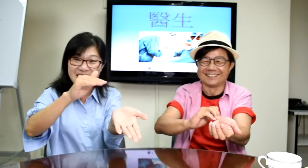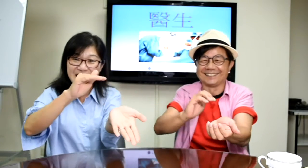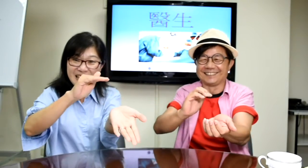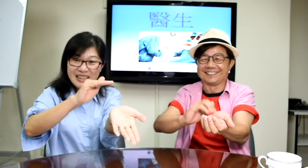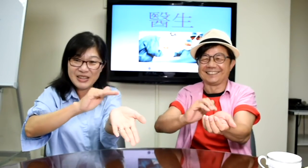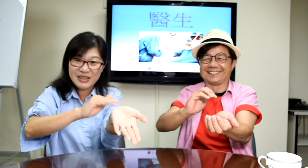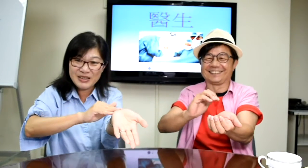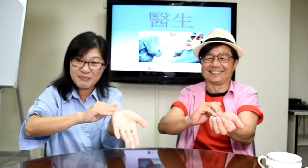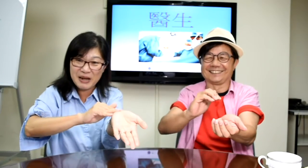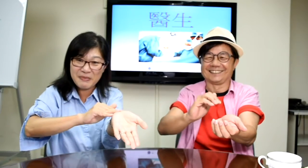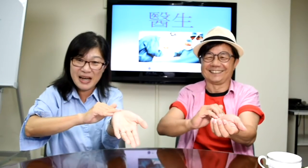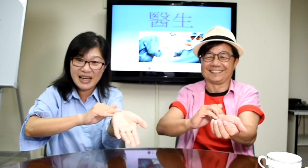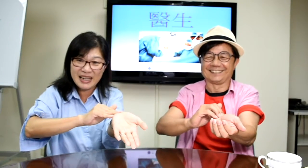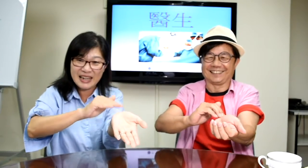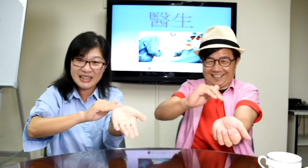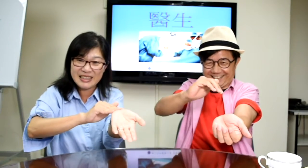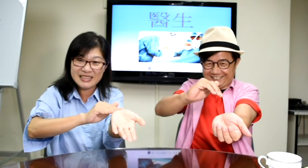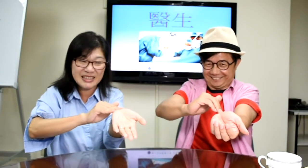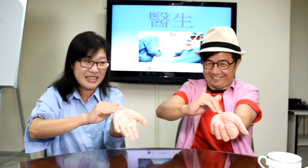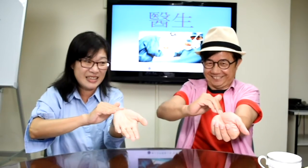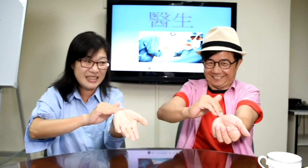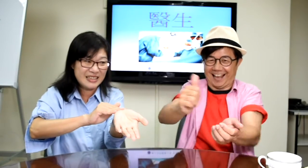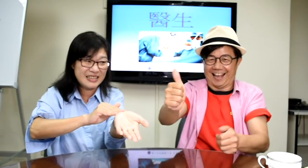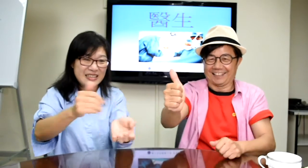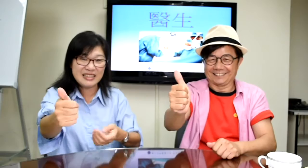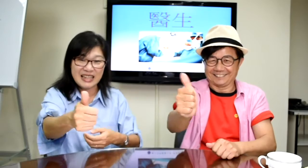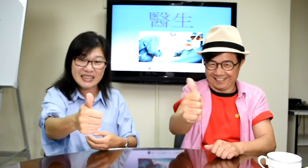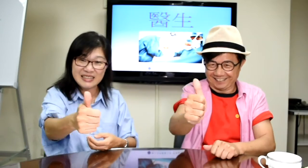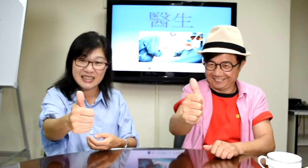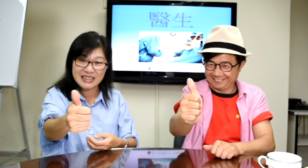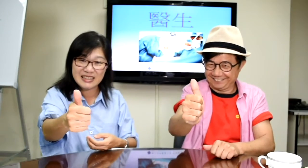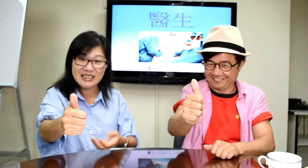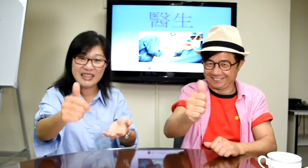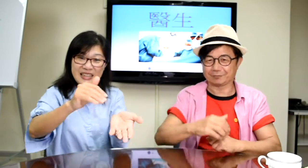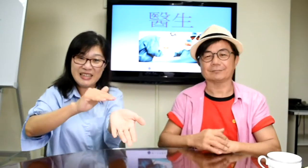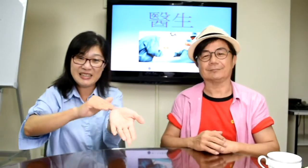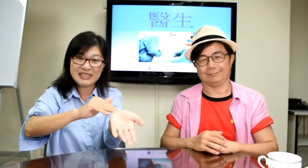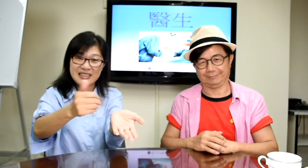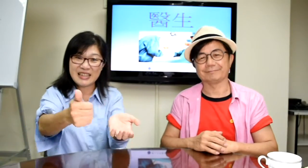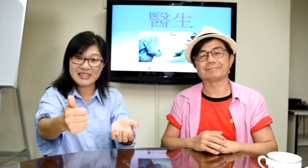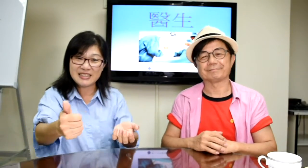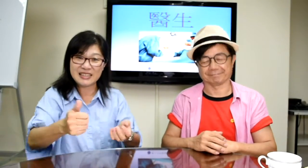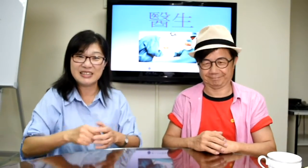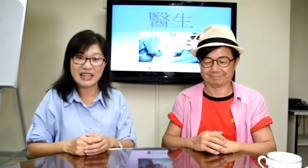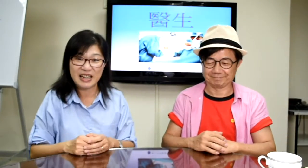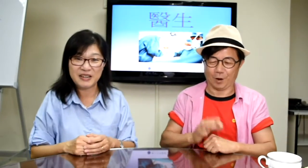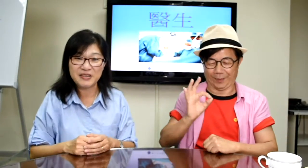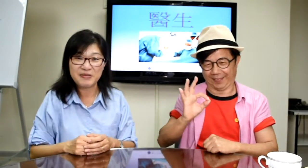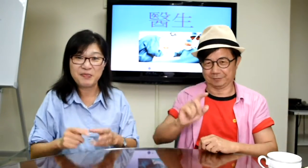把脉啊，医生，男生， 医治的男生。好，第